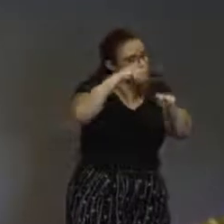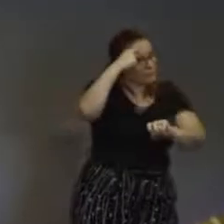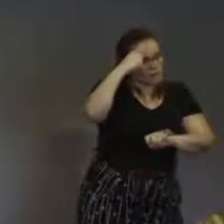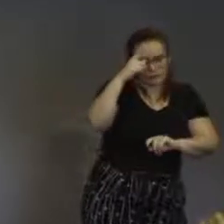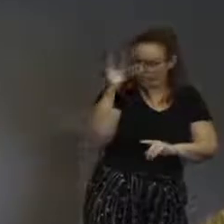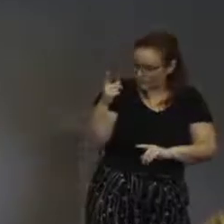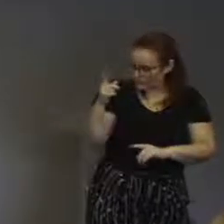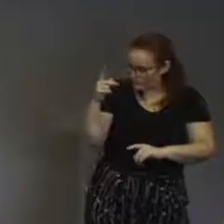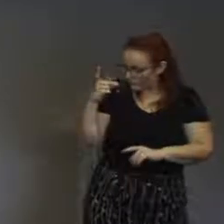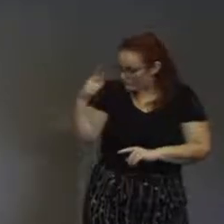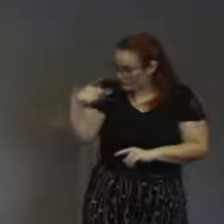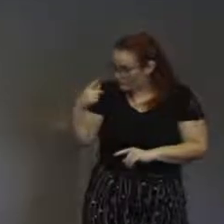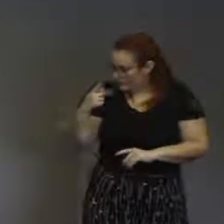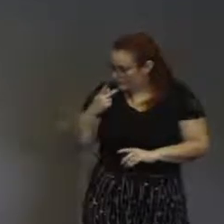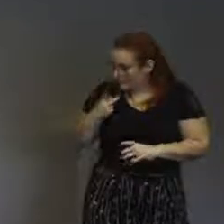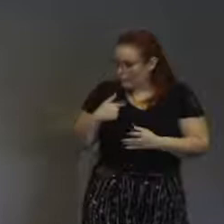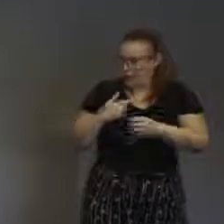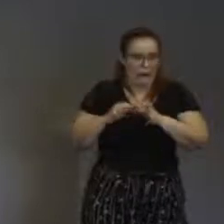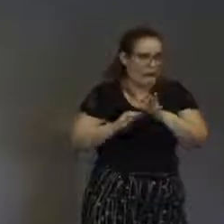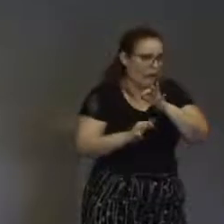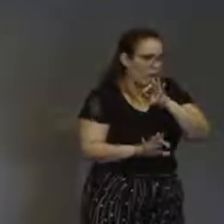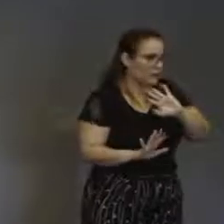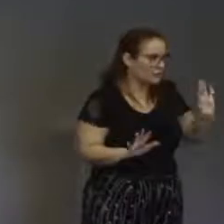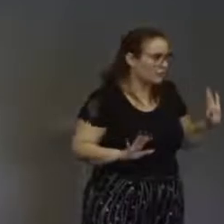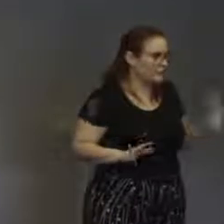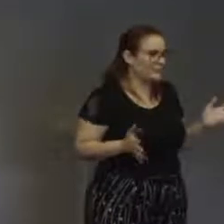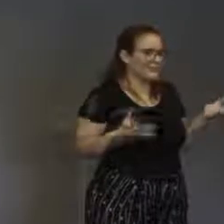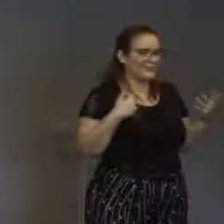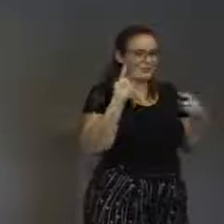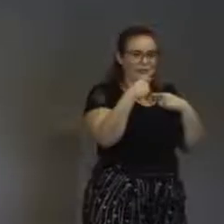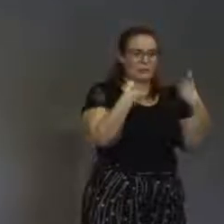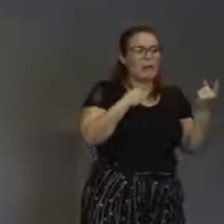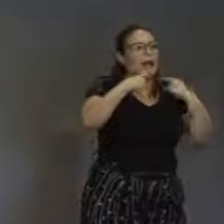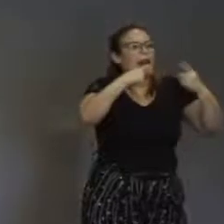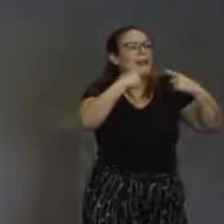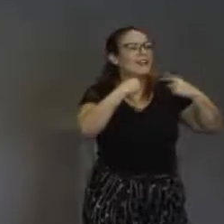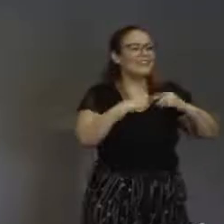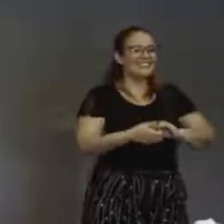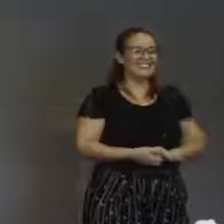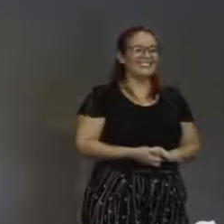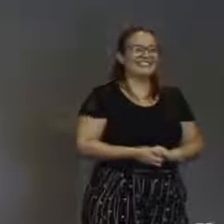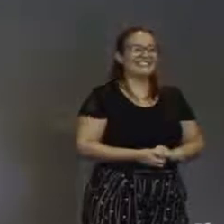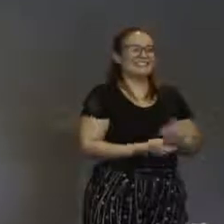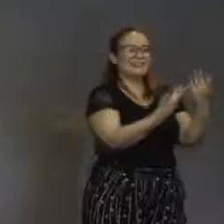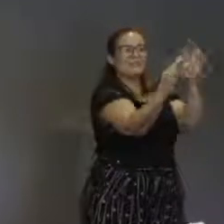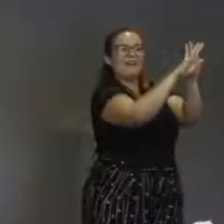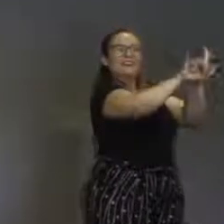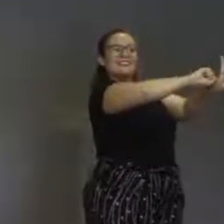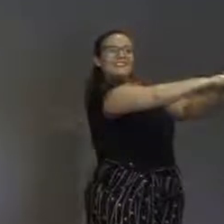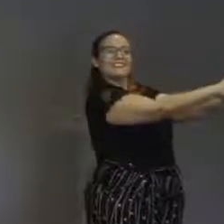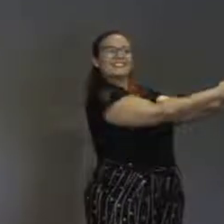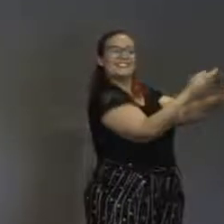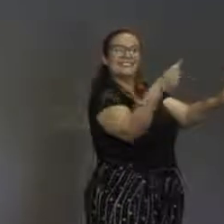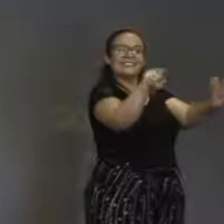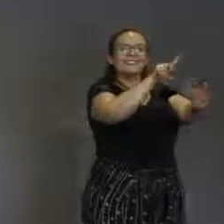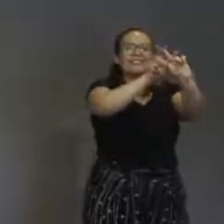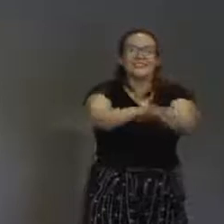bom. Senão a gente fica até depois de amanhã batendo papo aqui, né? Tranca a porta e mantém vocês